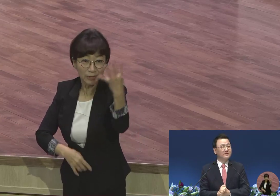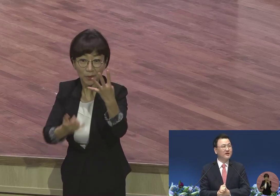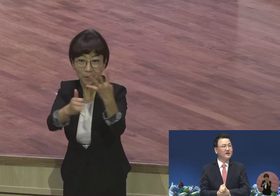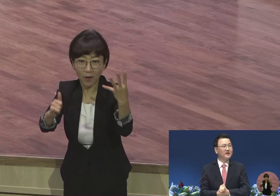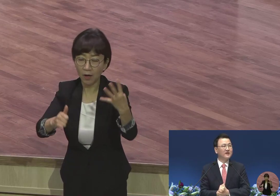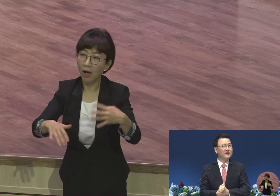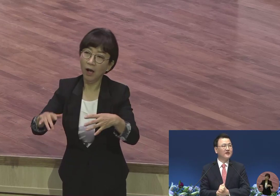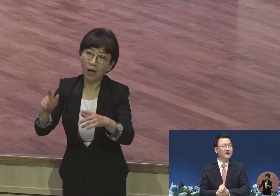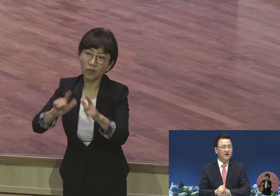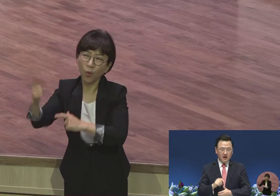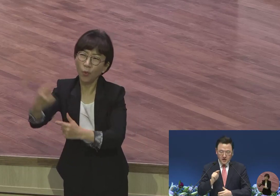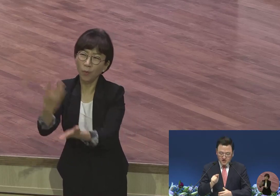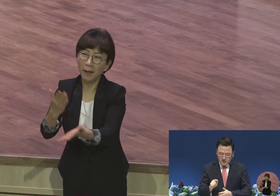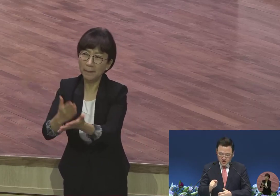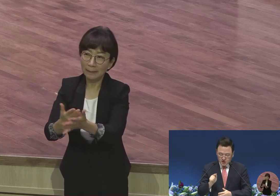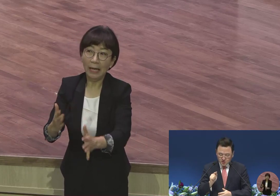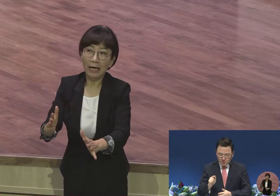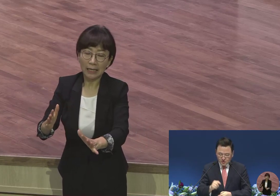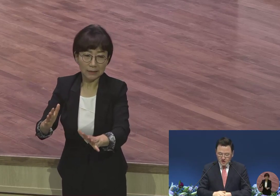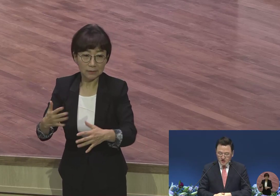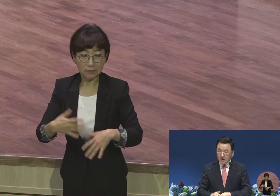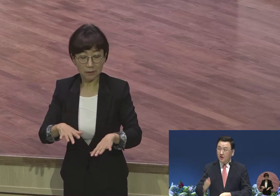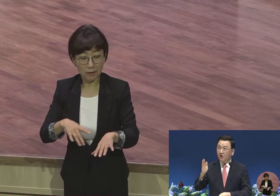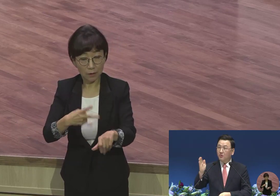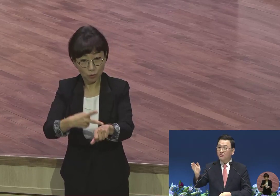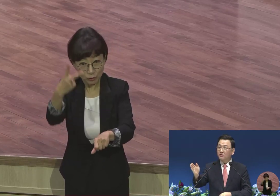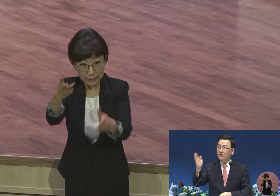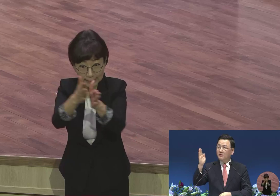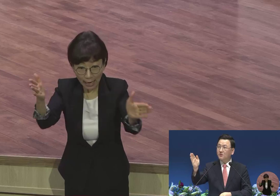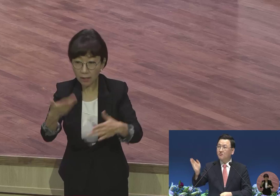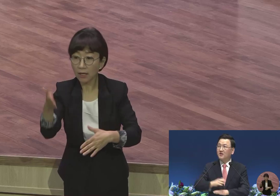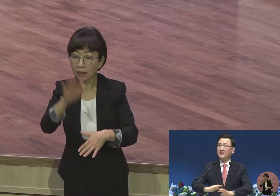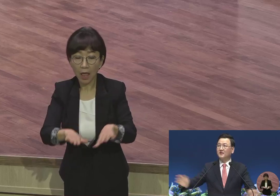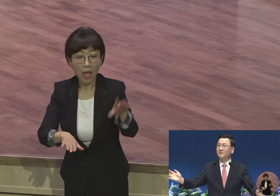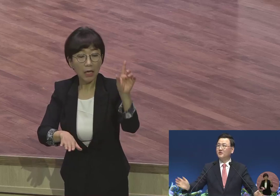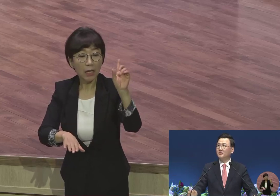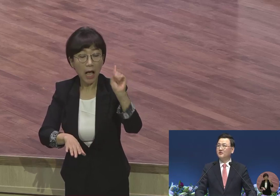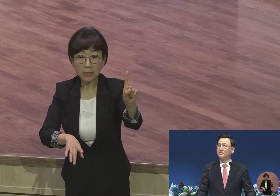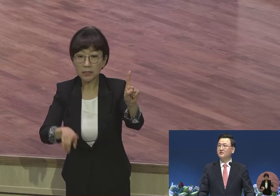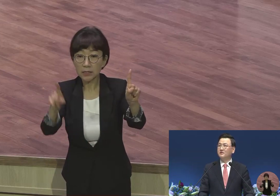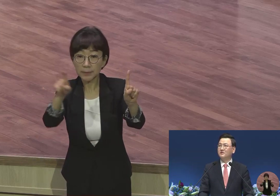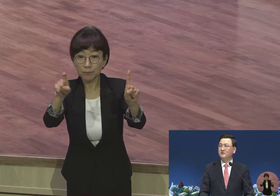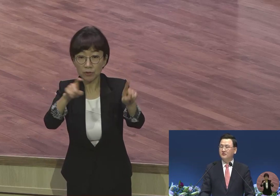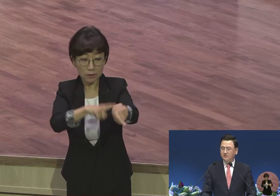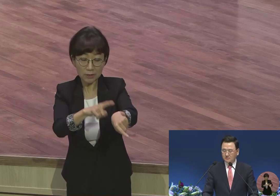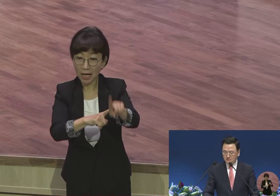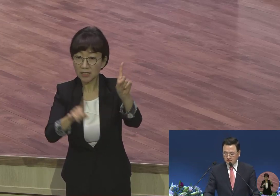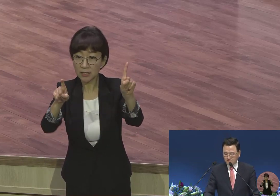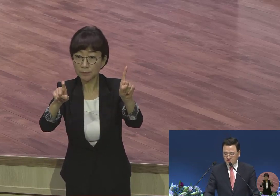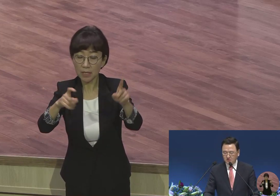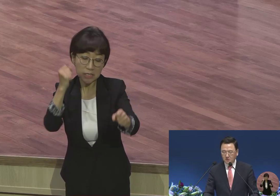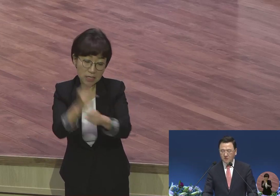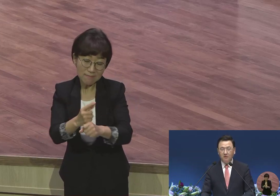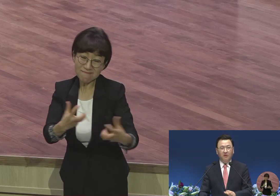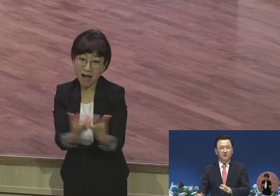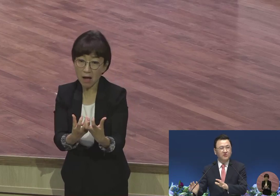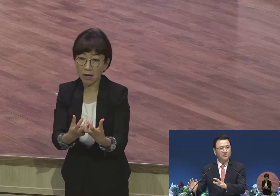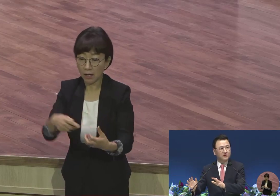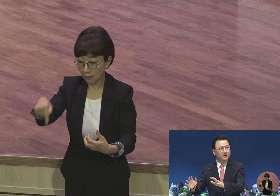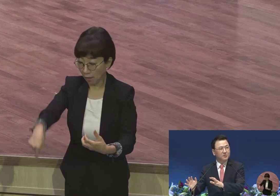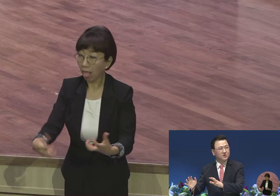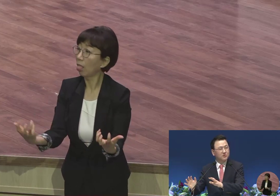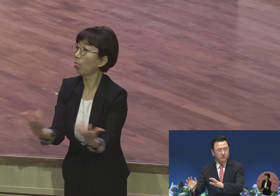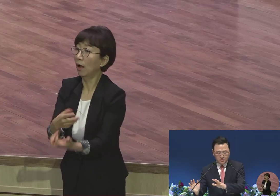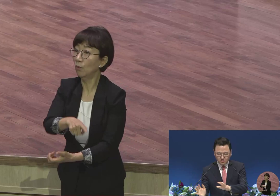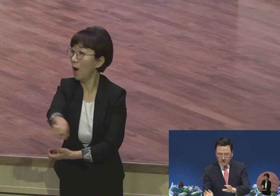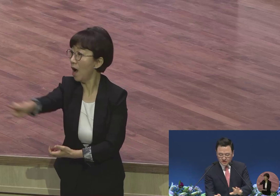행사들 오후 2시가 됐는데 1시 10분 되니까 커버런트에 3,000명 다 찼습니다. 그리고